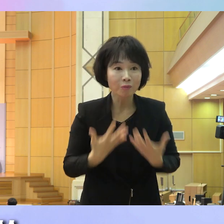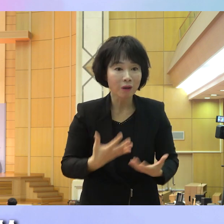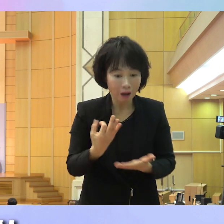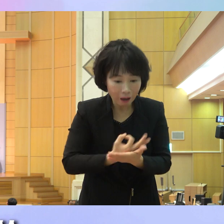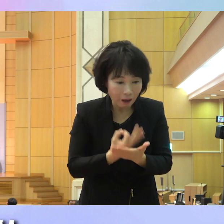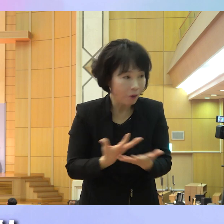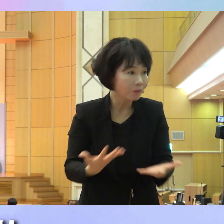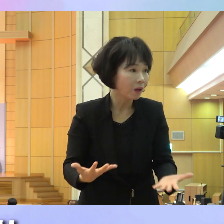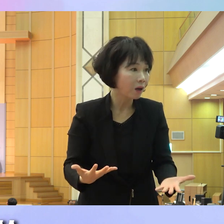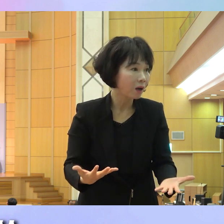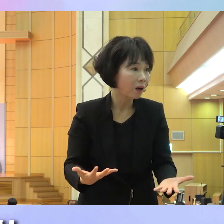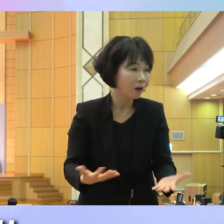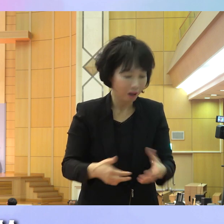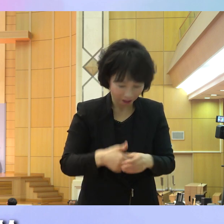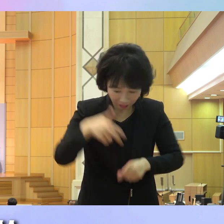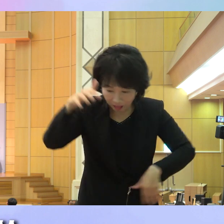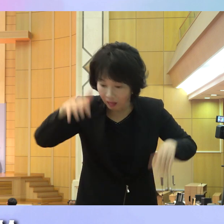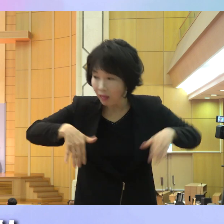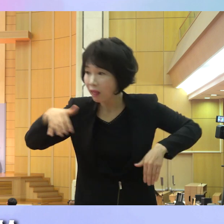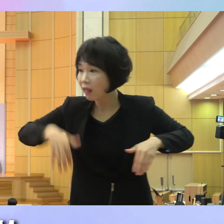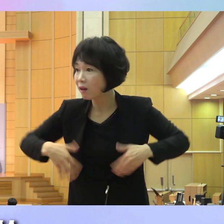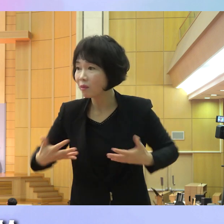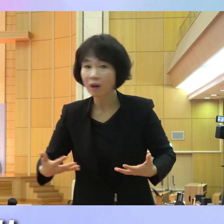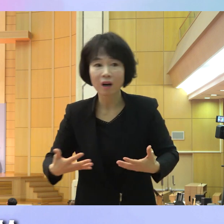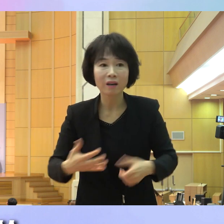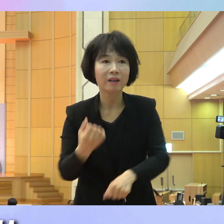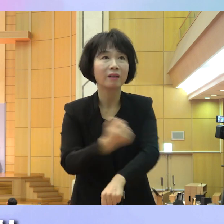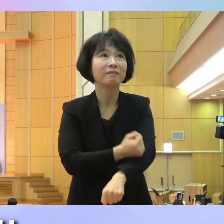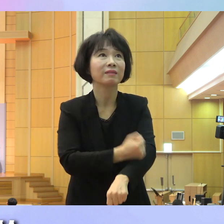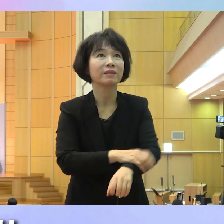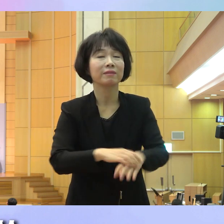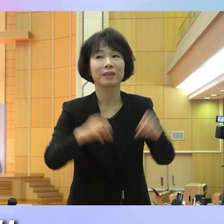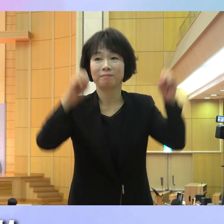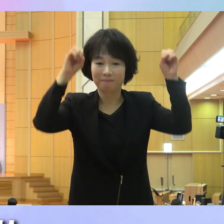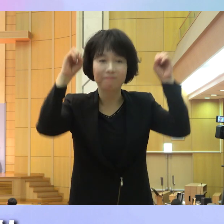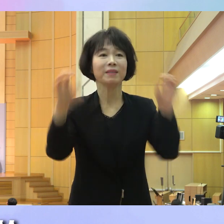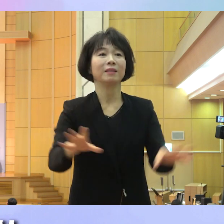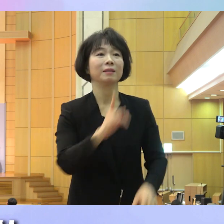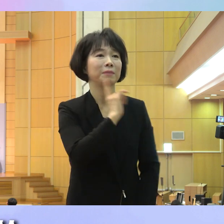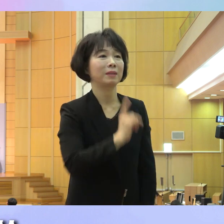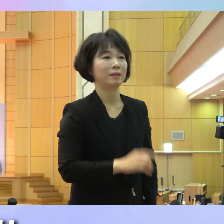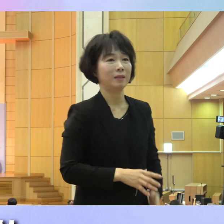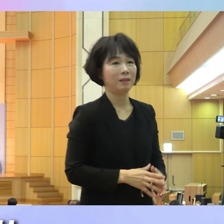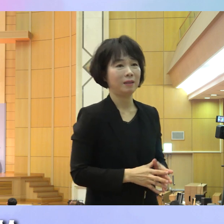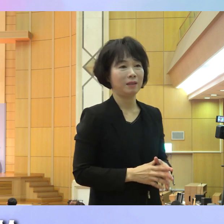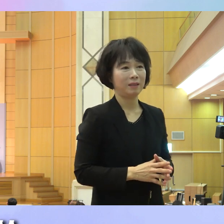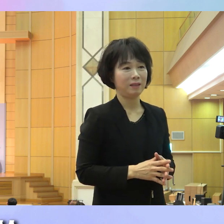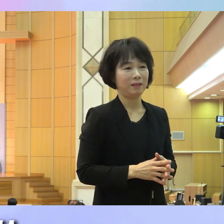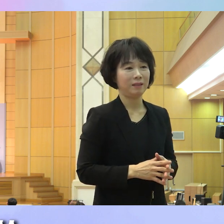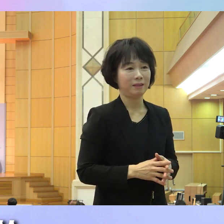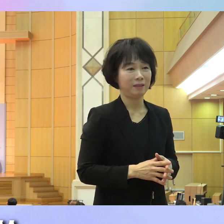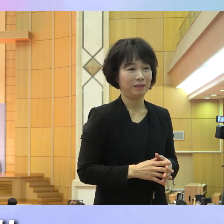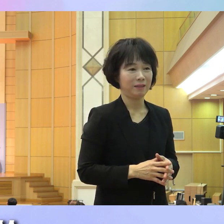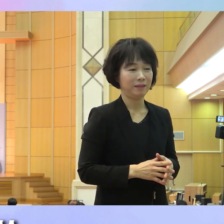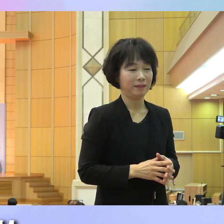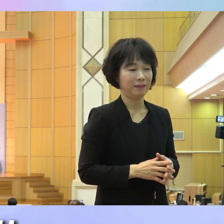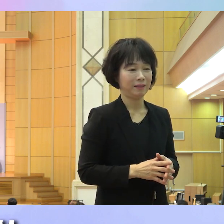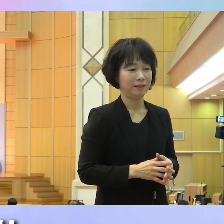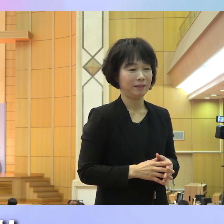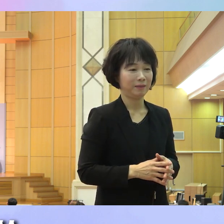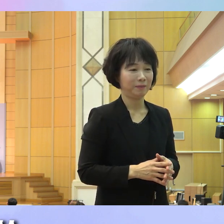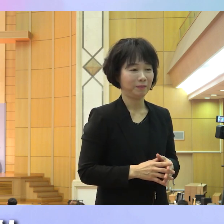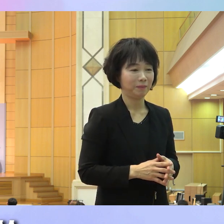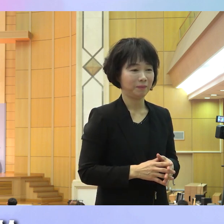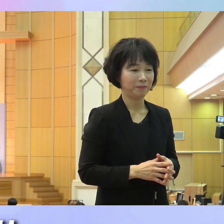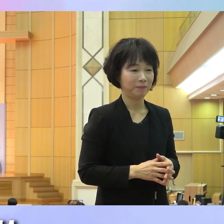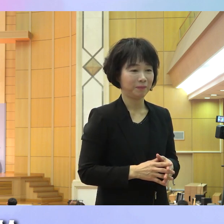어쩌고저쩌고 만두 속이 중요한 거지 뭐 만두 피는 다 거기서 거기요. 만두 피는. 예? 속